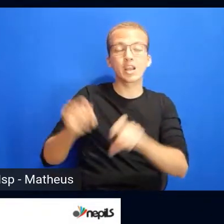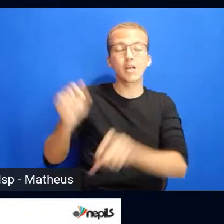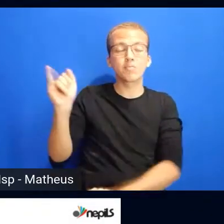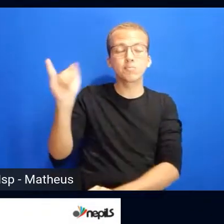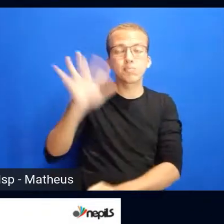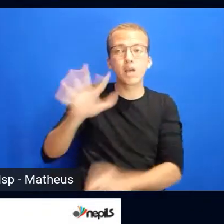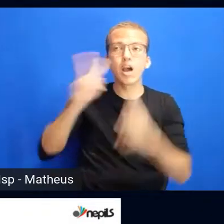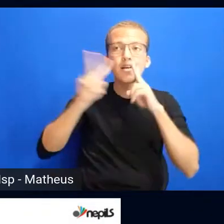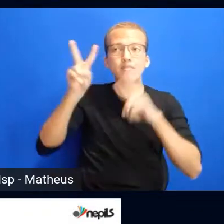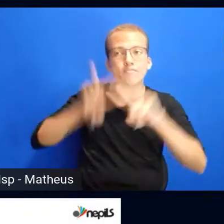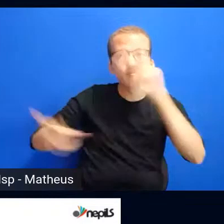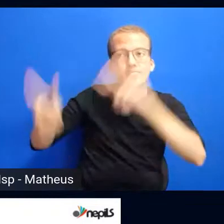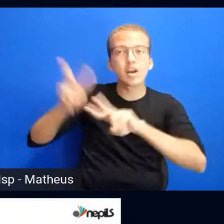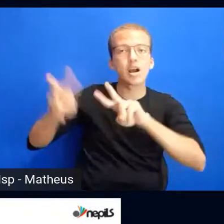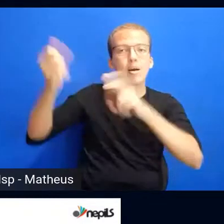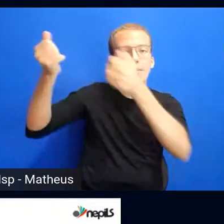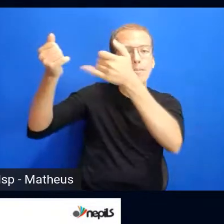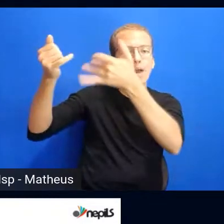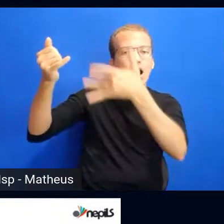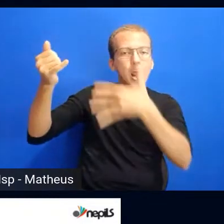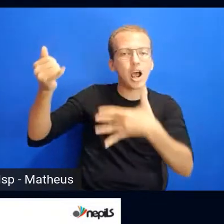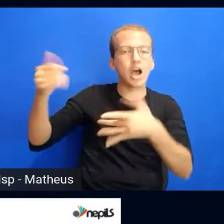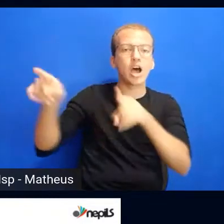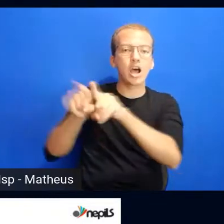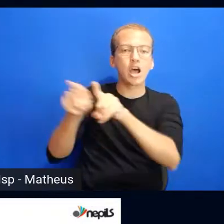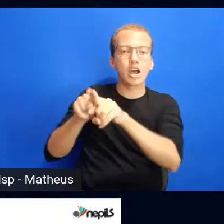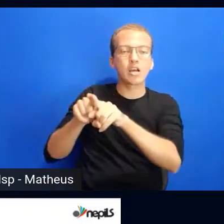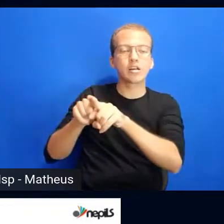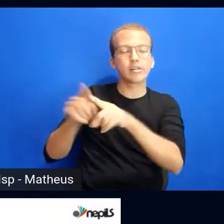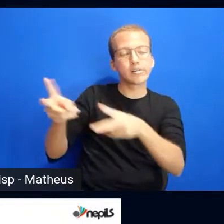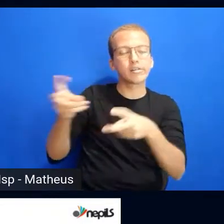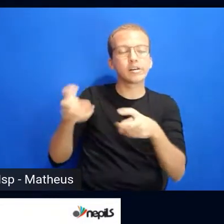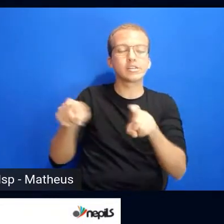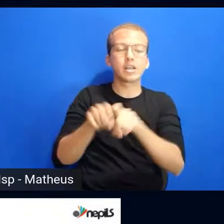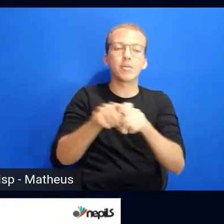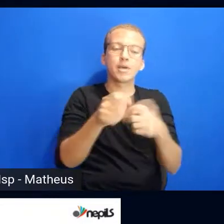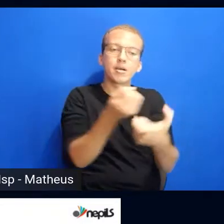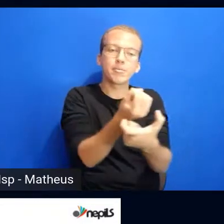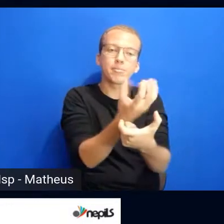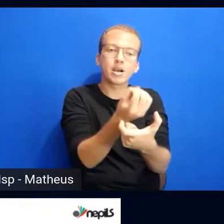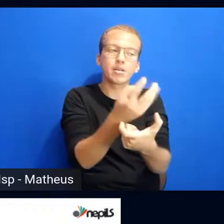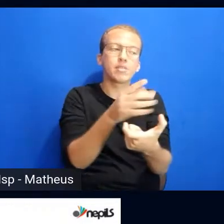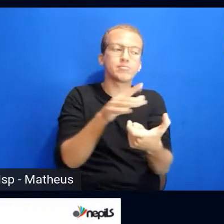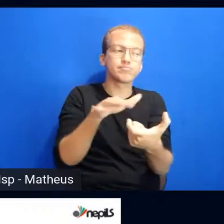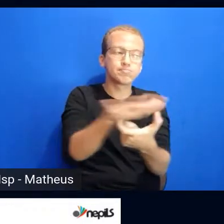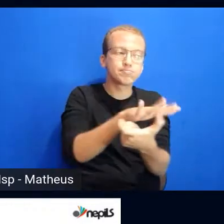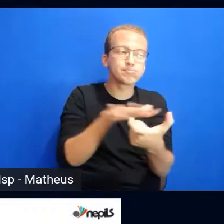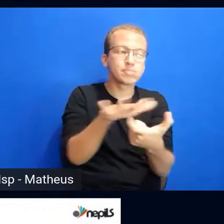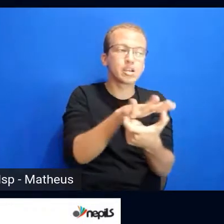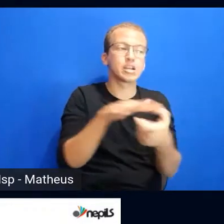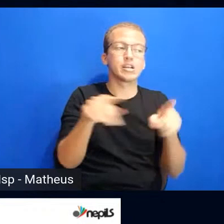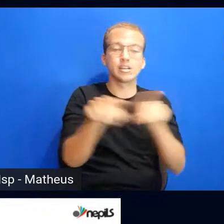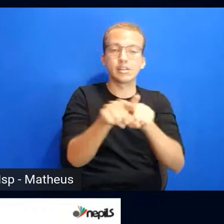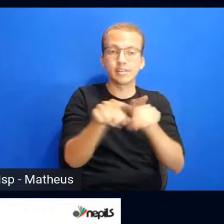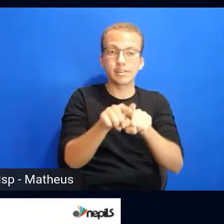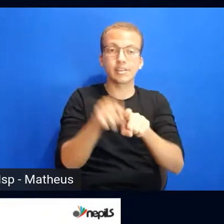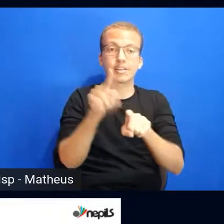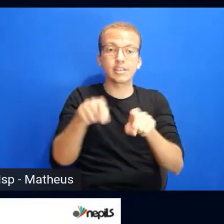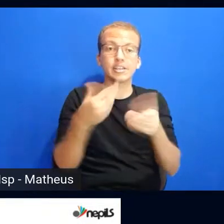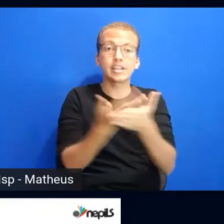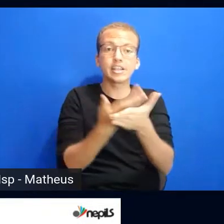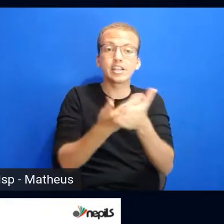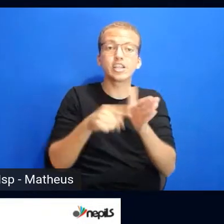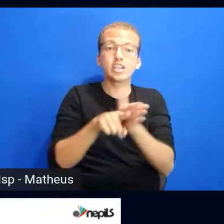perspectiva de letramento. E esse esse estudo fez faz parte da da minha pesquisa da